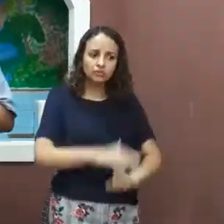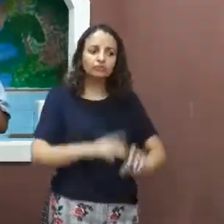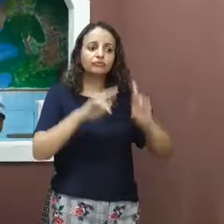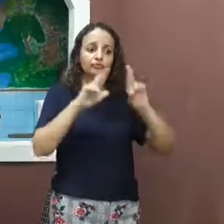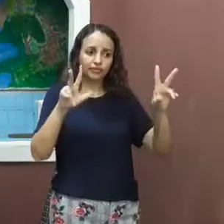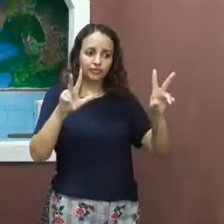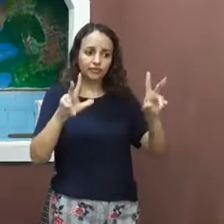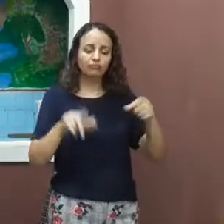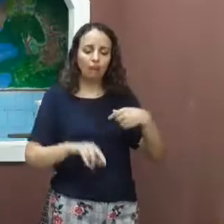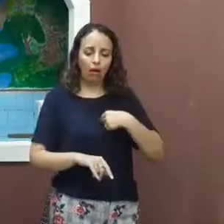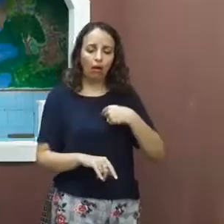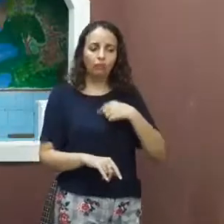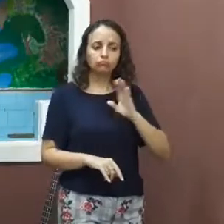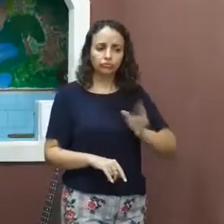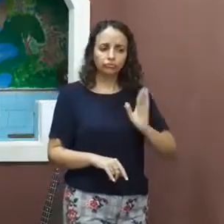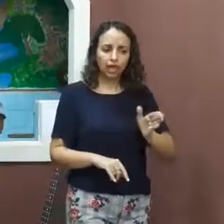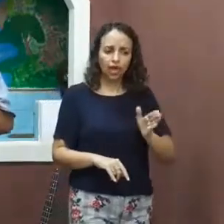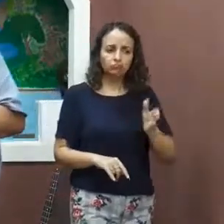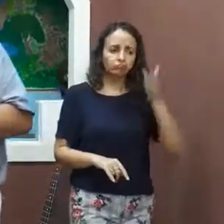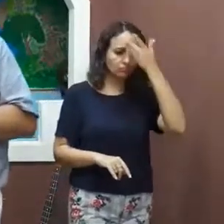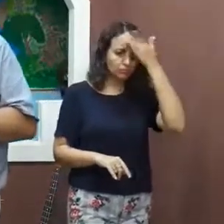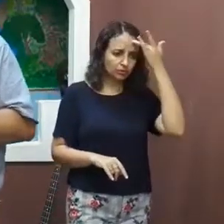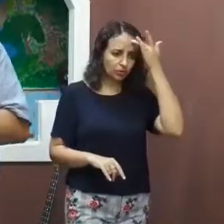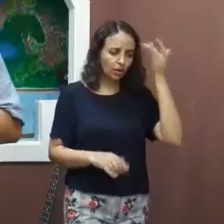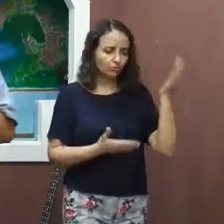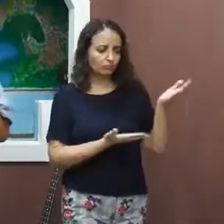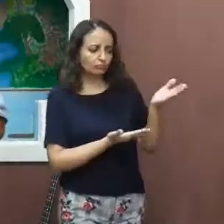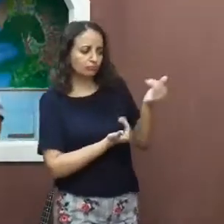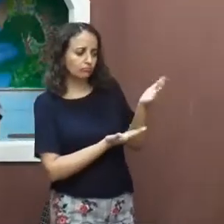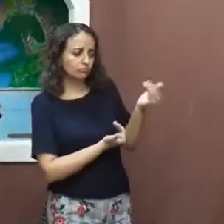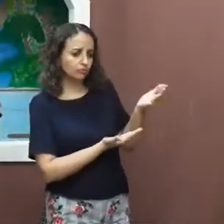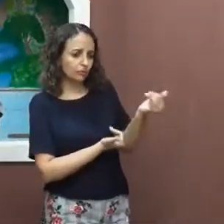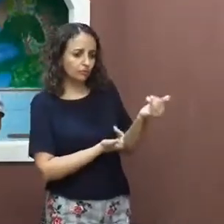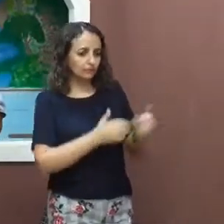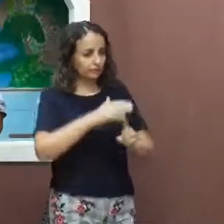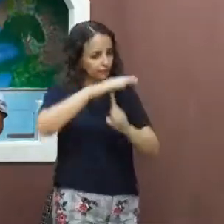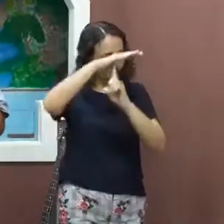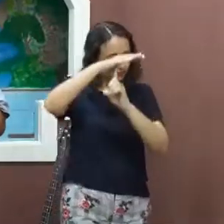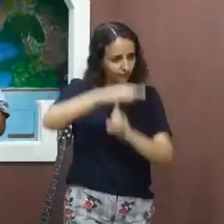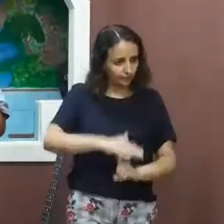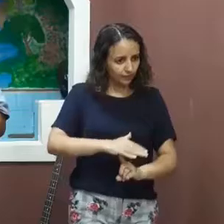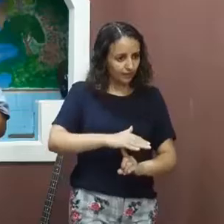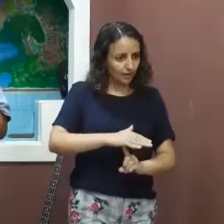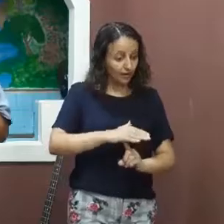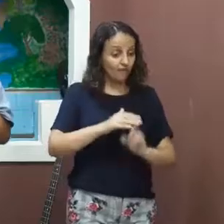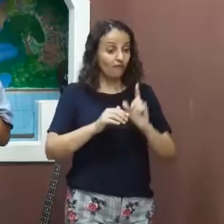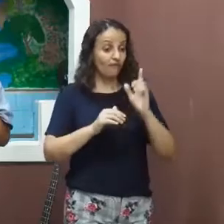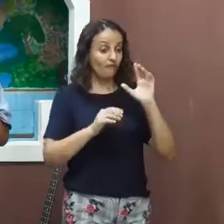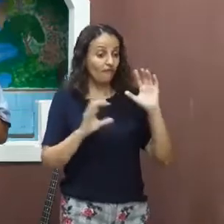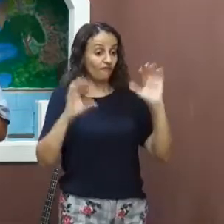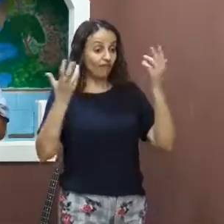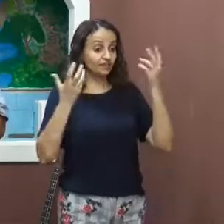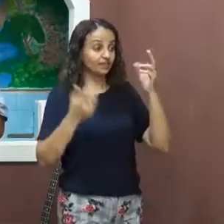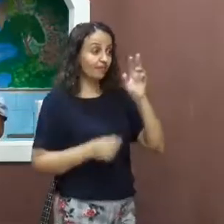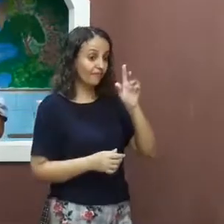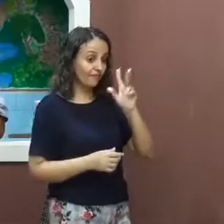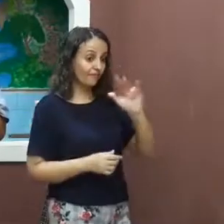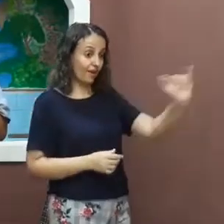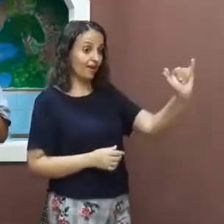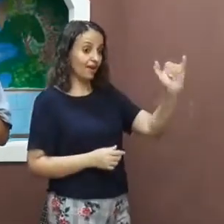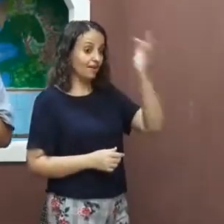jovem depressivo como companheiro meu, e ele foi a uma festa, e todas as pessoas ao